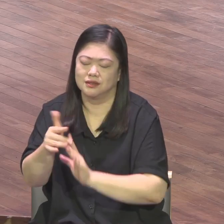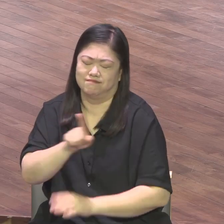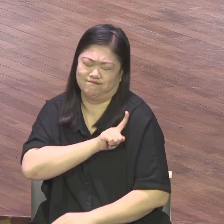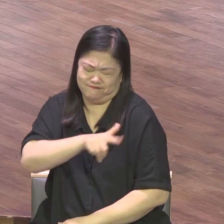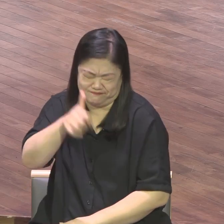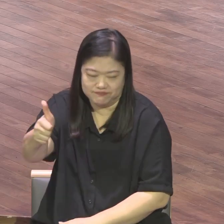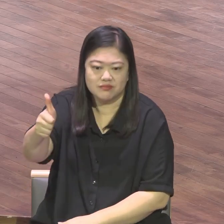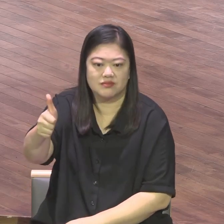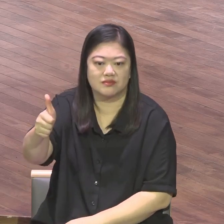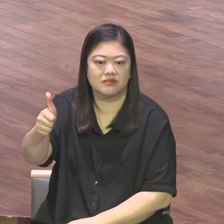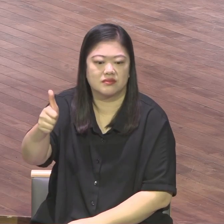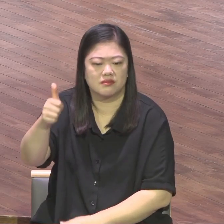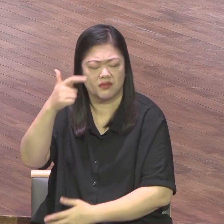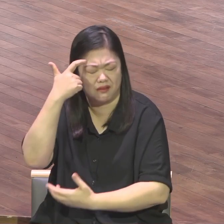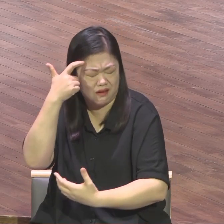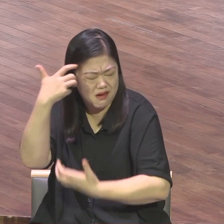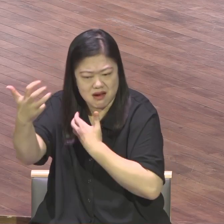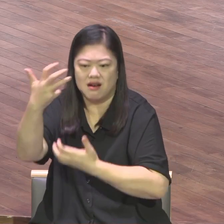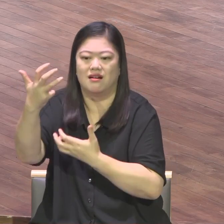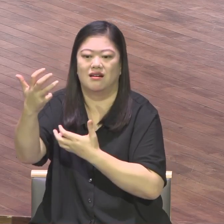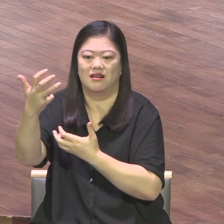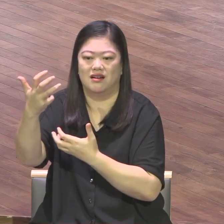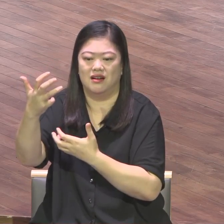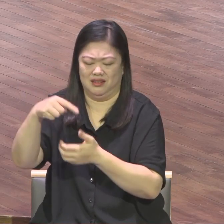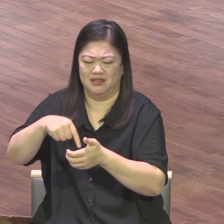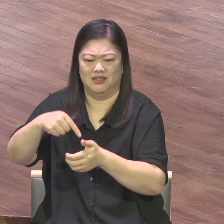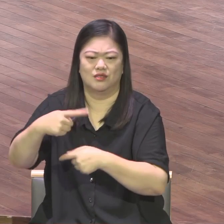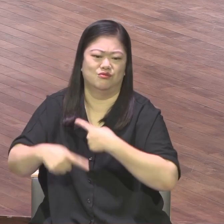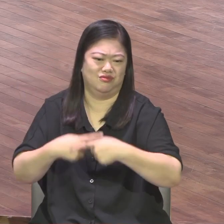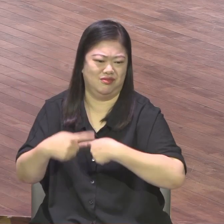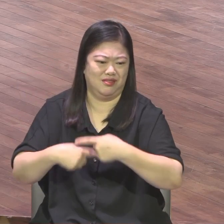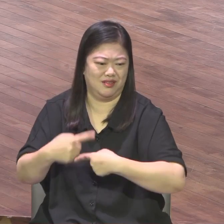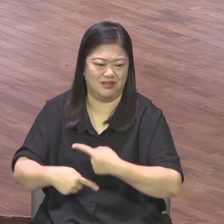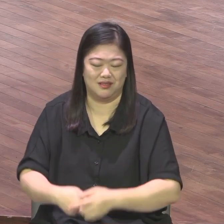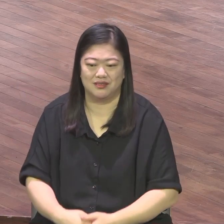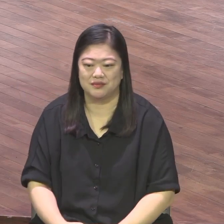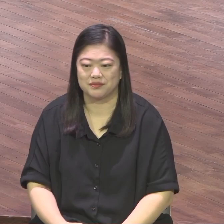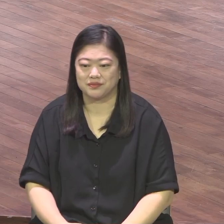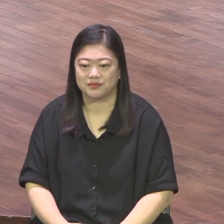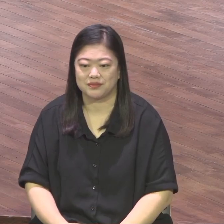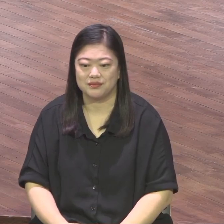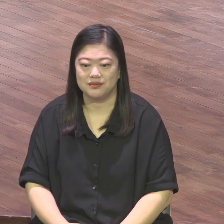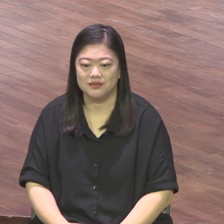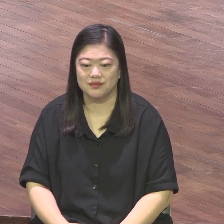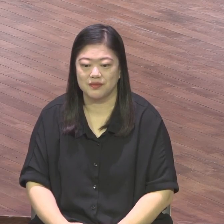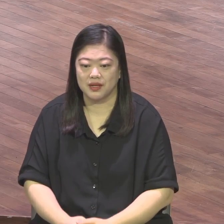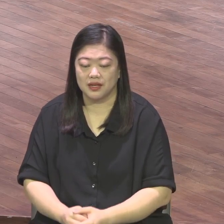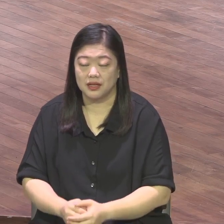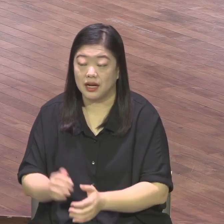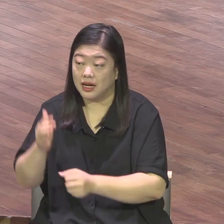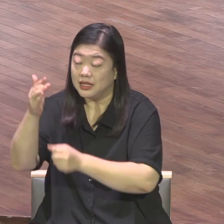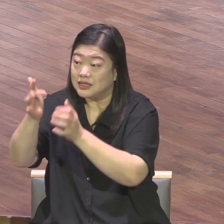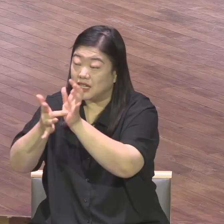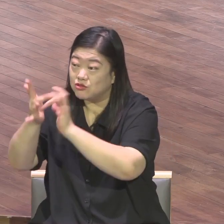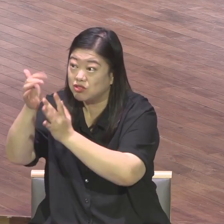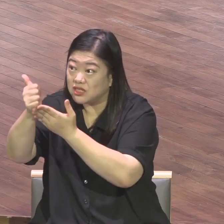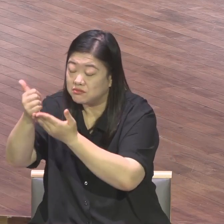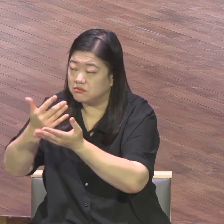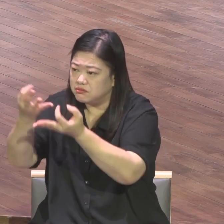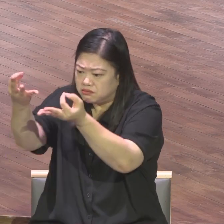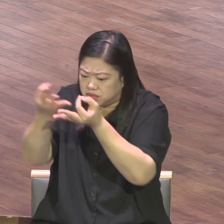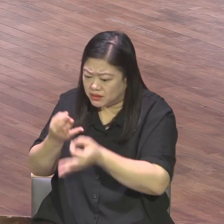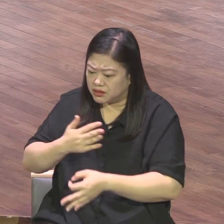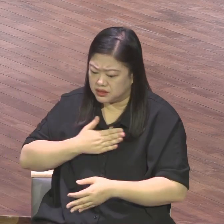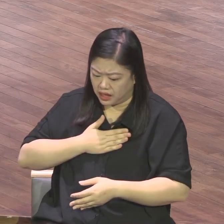그러니까 예수님이 원하시는 모든 것 자기가 온 힘을 다해서